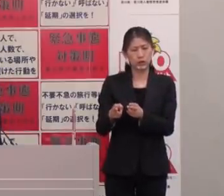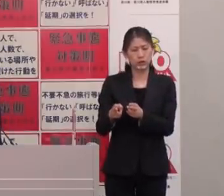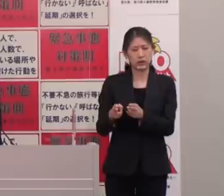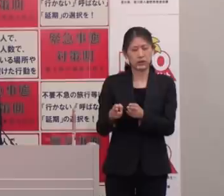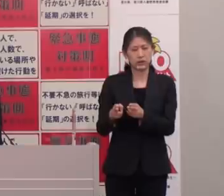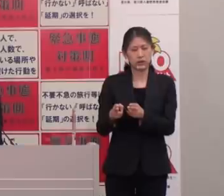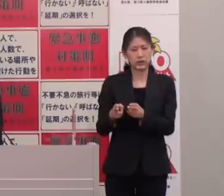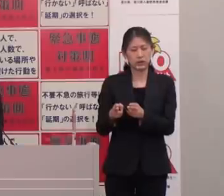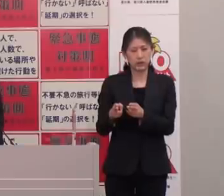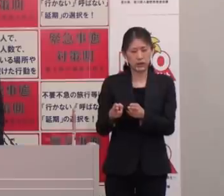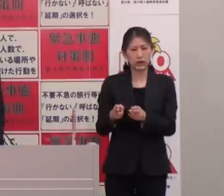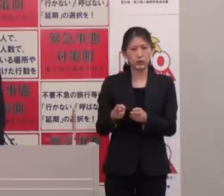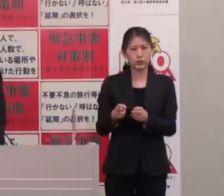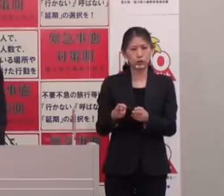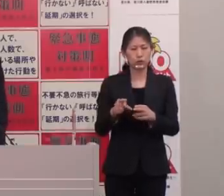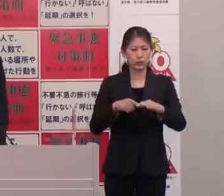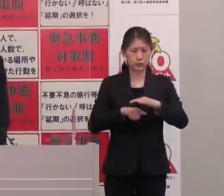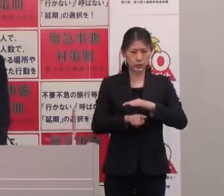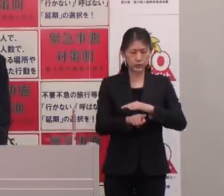まあ、